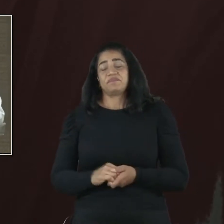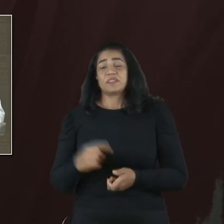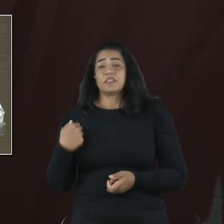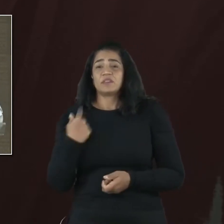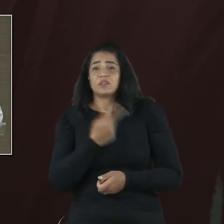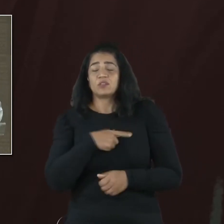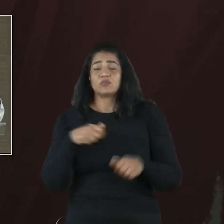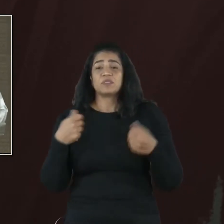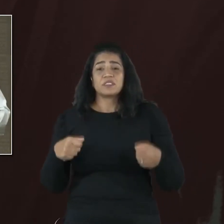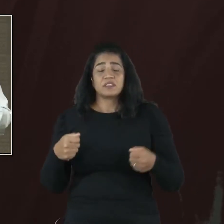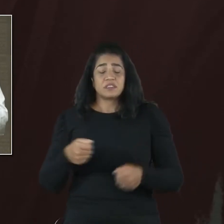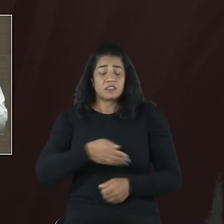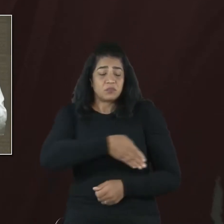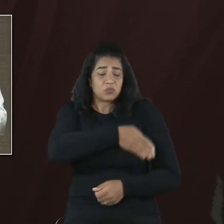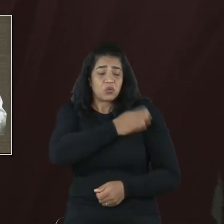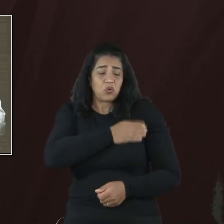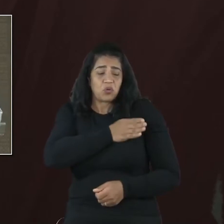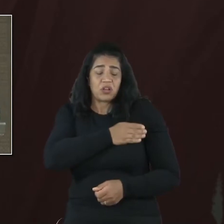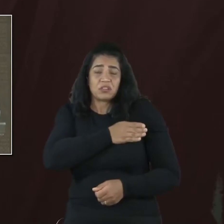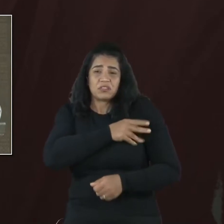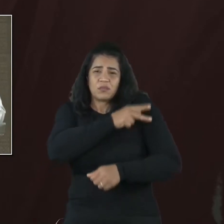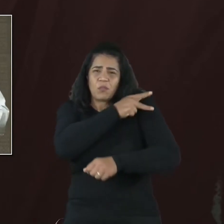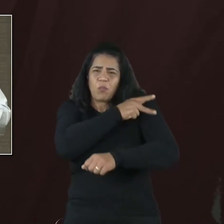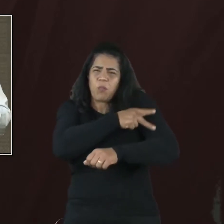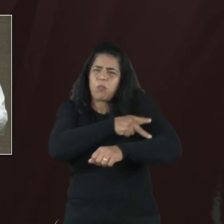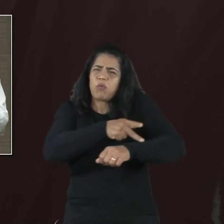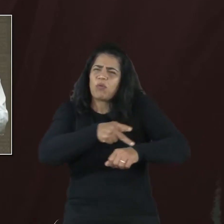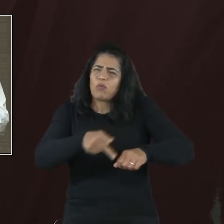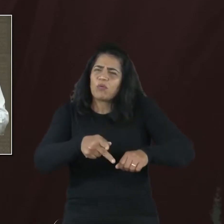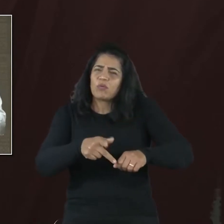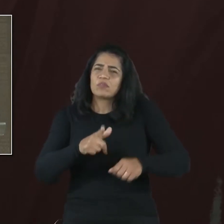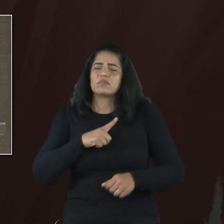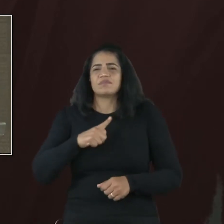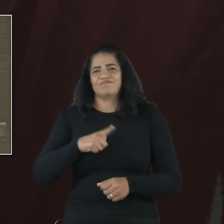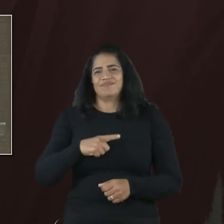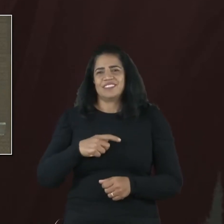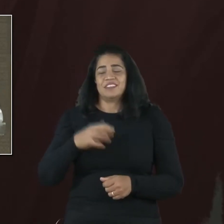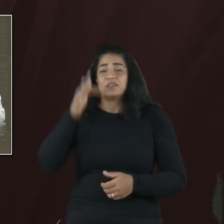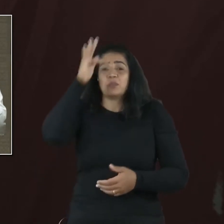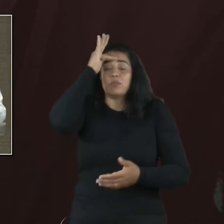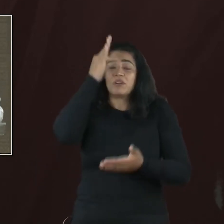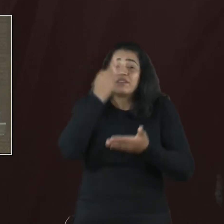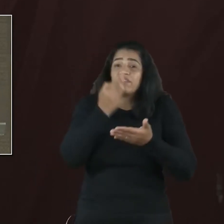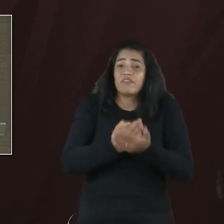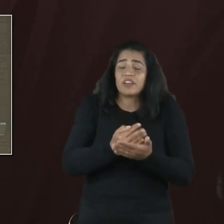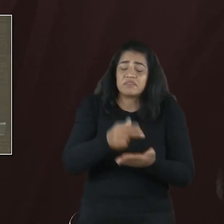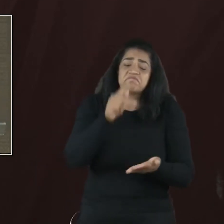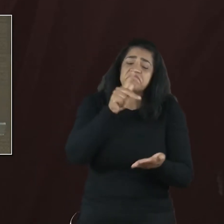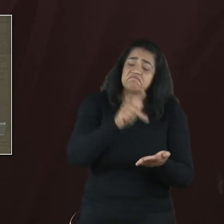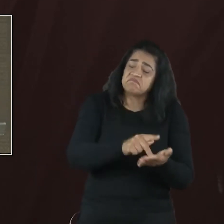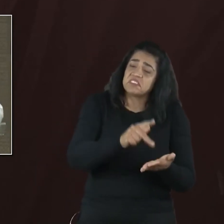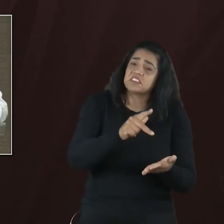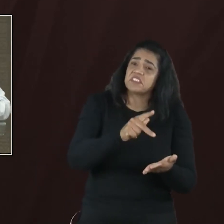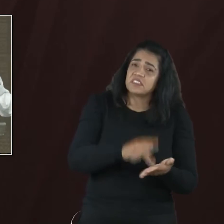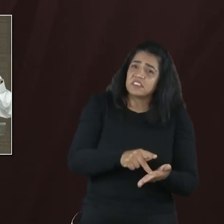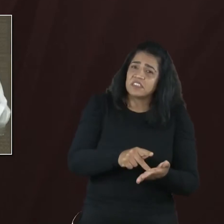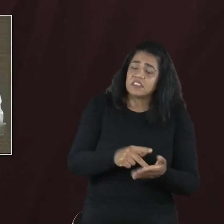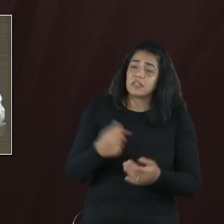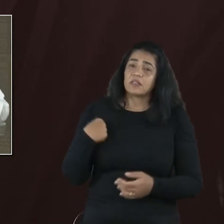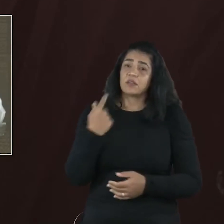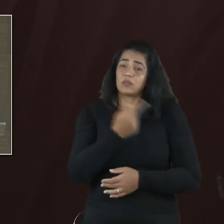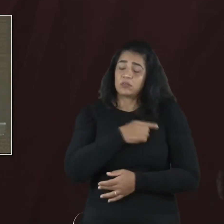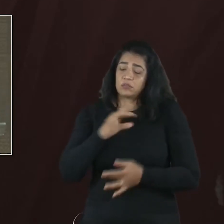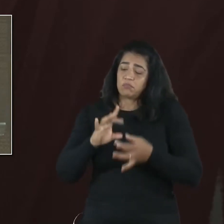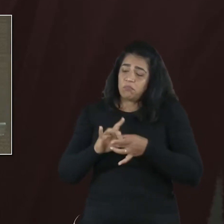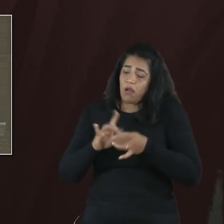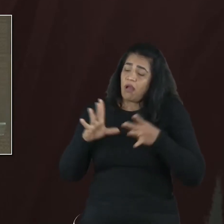limpo, consciência boa, fé sem fingimento, irmãos, nós apenas damos condições para o